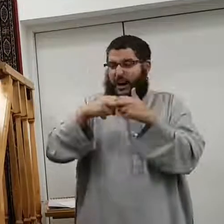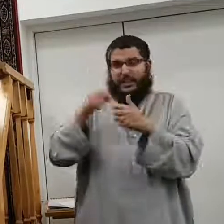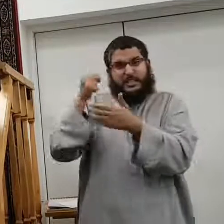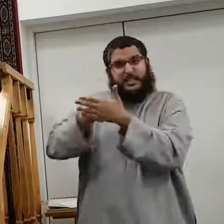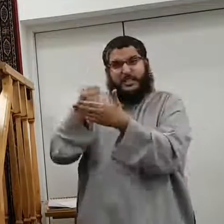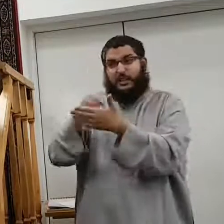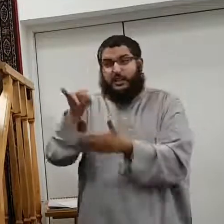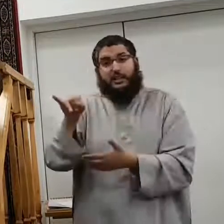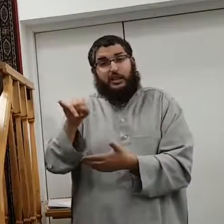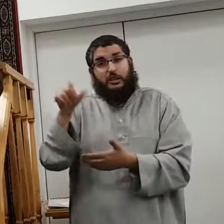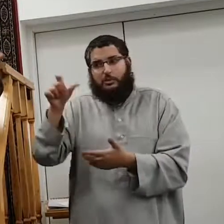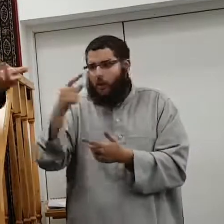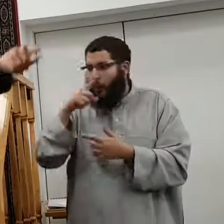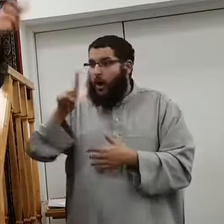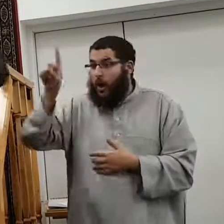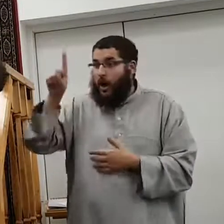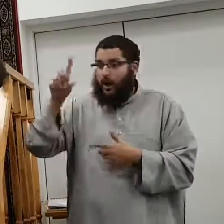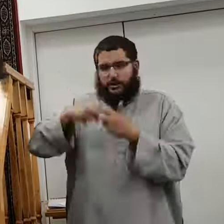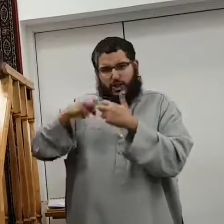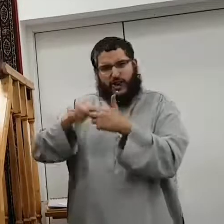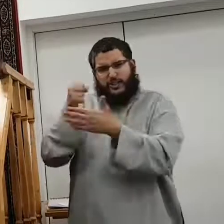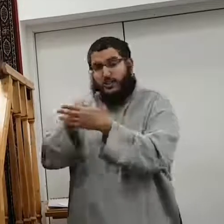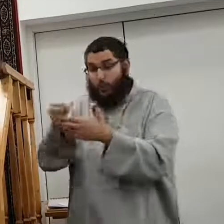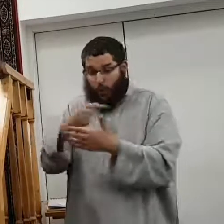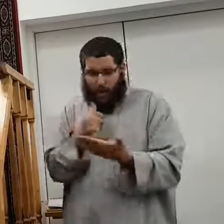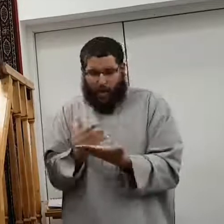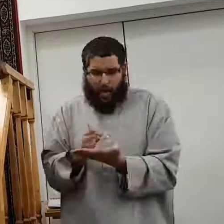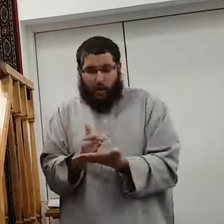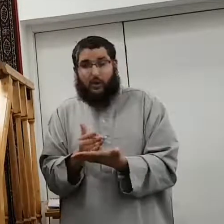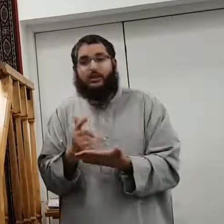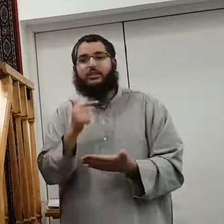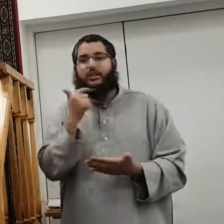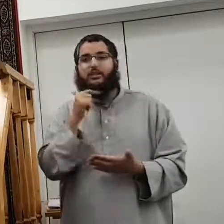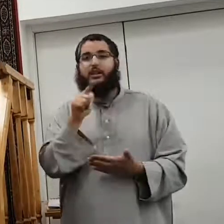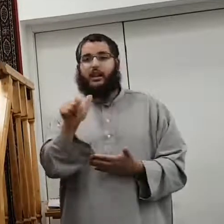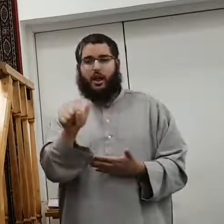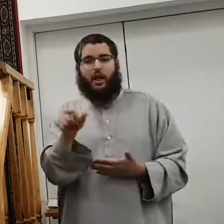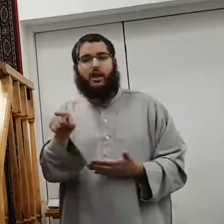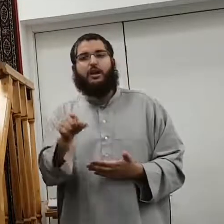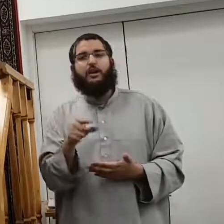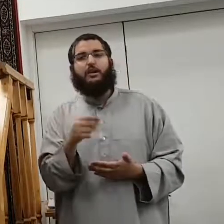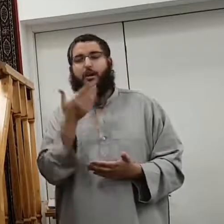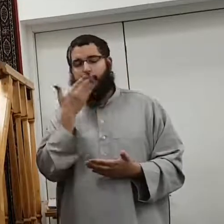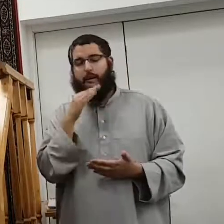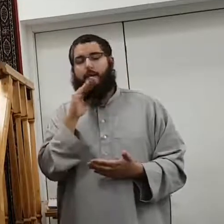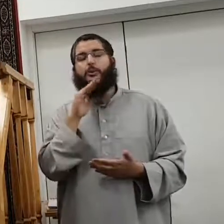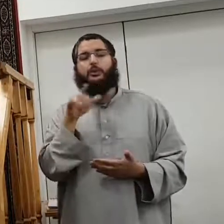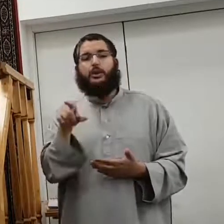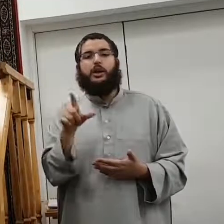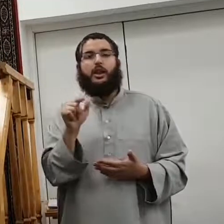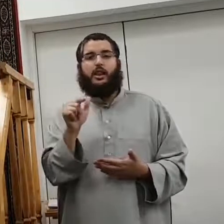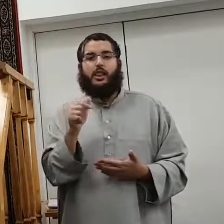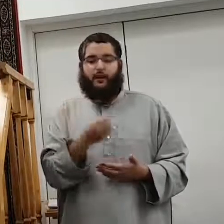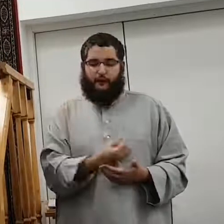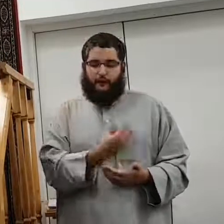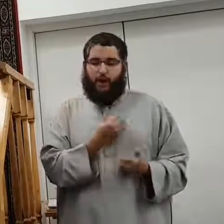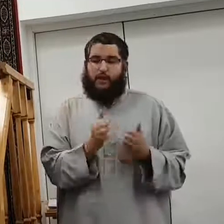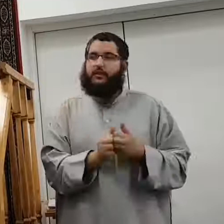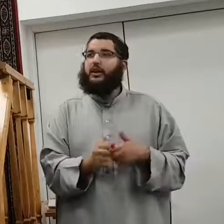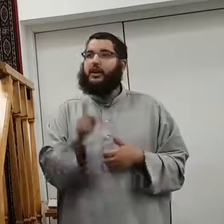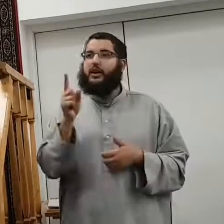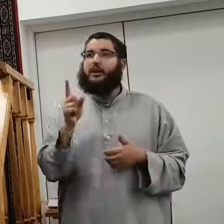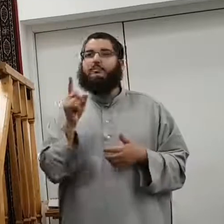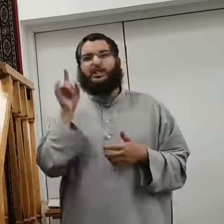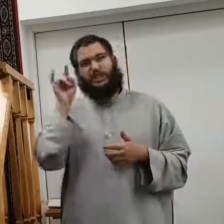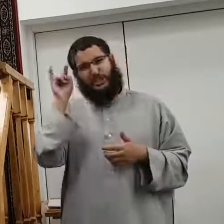Quelqu'un qui croit, n'est-ce pas? Donc si tu as ces doutes, c'est que finalement, alhamdoulilah, tu as cette foi qui est ancrée,